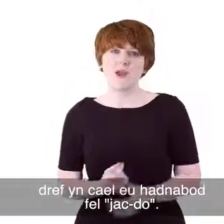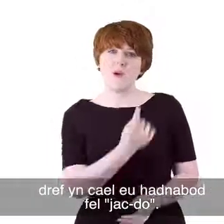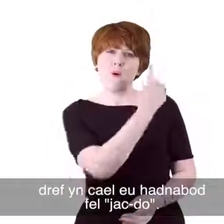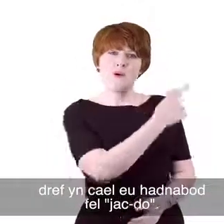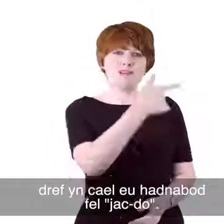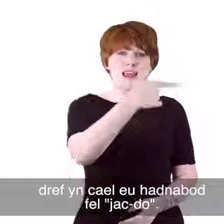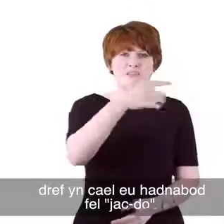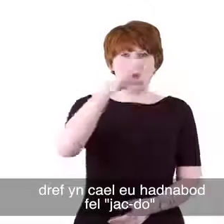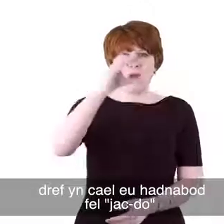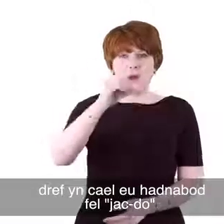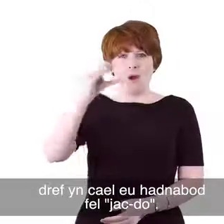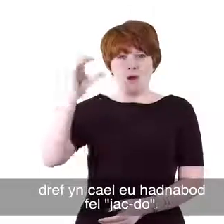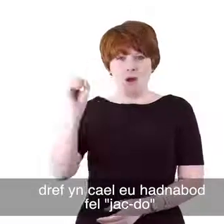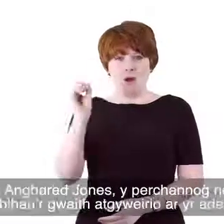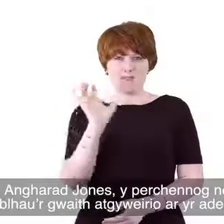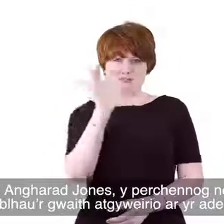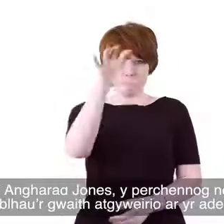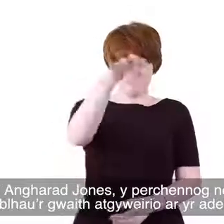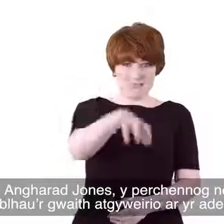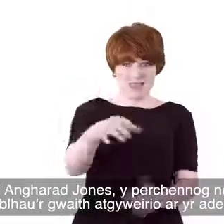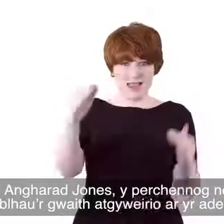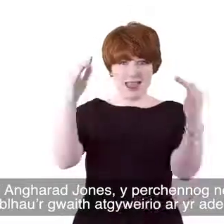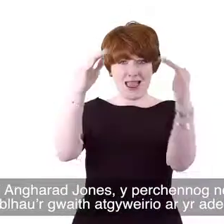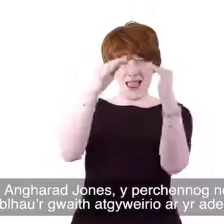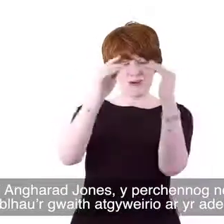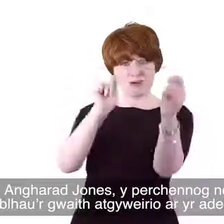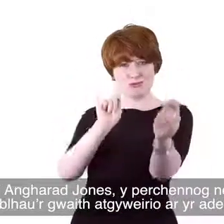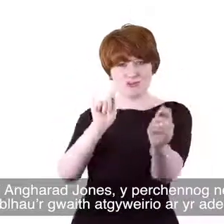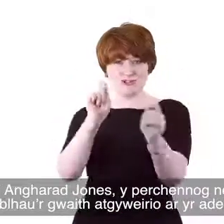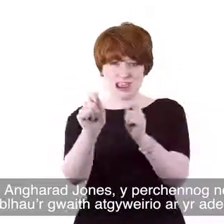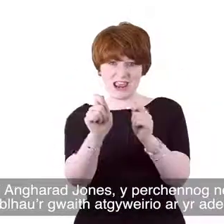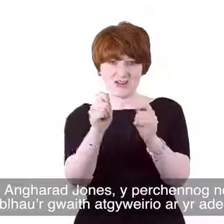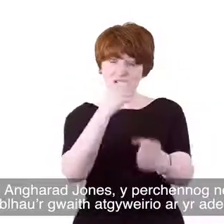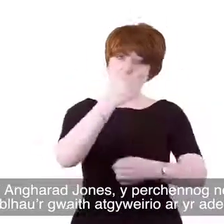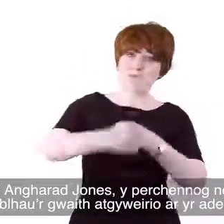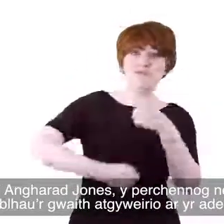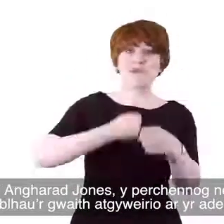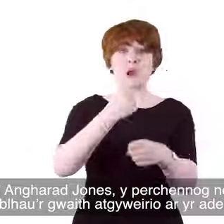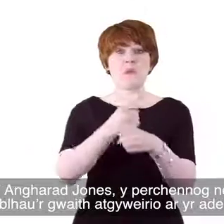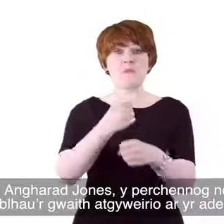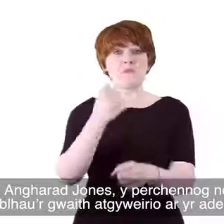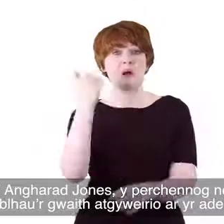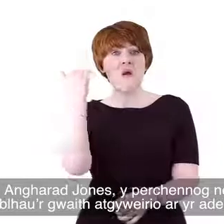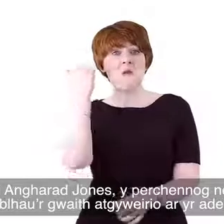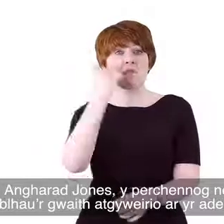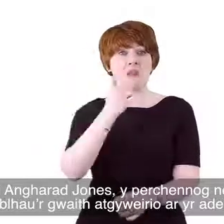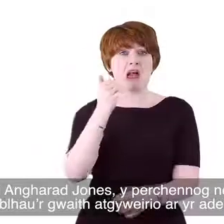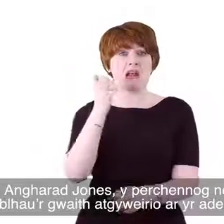Doe. Bu i Angharad Jones y perchennog newydd gwblhau'r gwaith atgyweirio ar yr adeilad